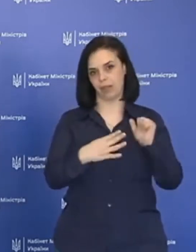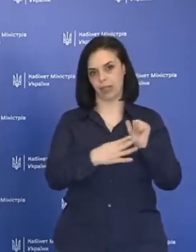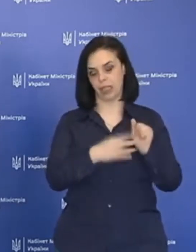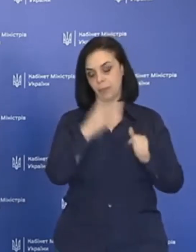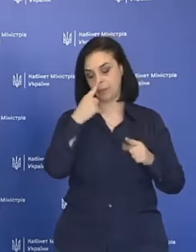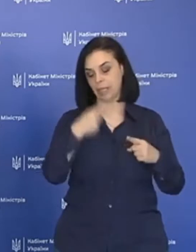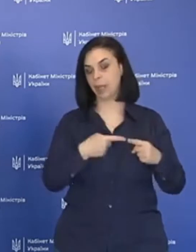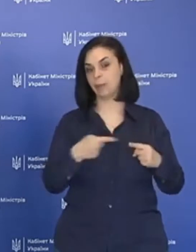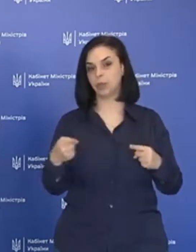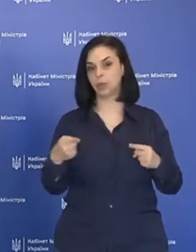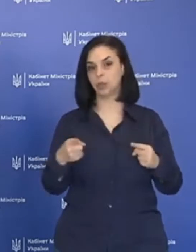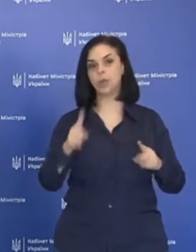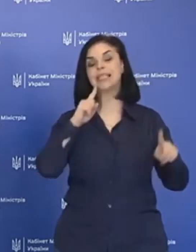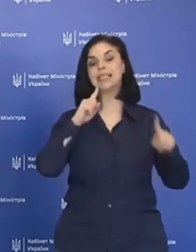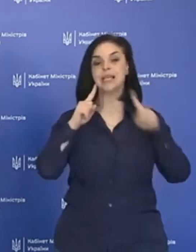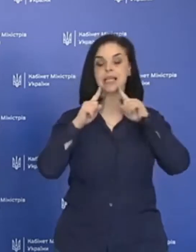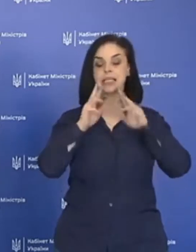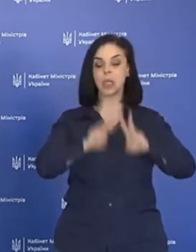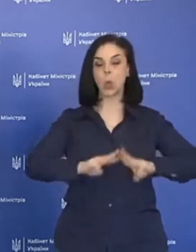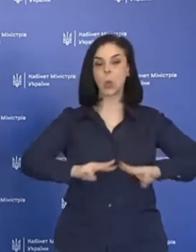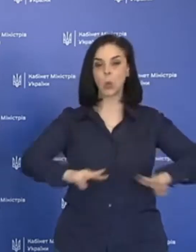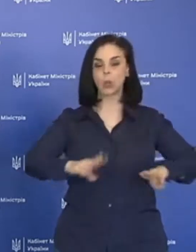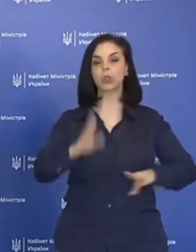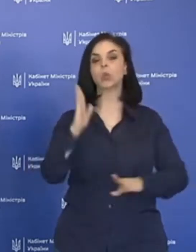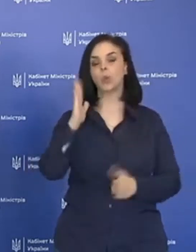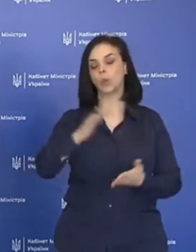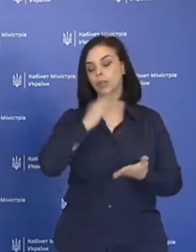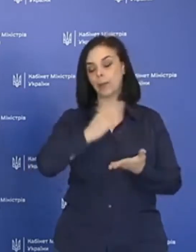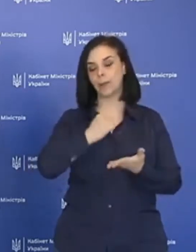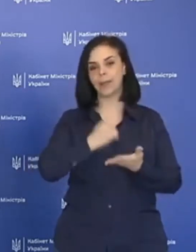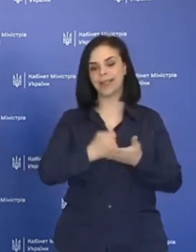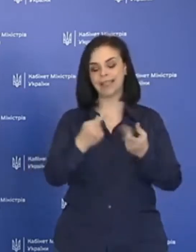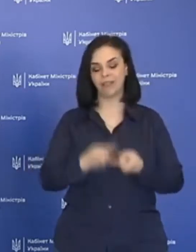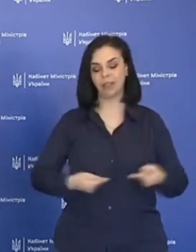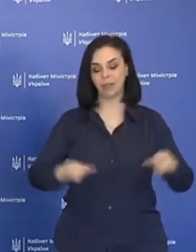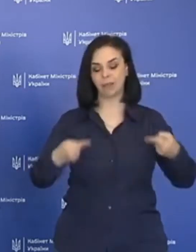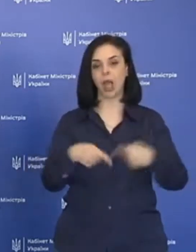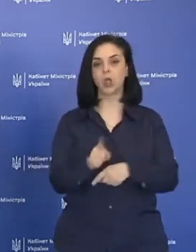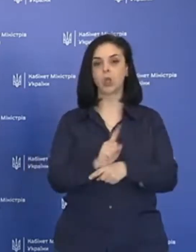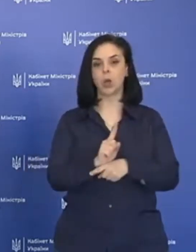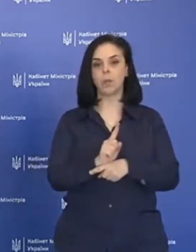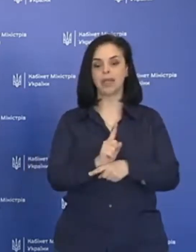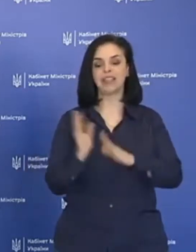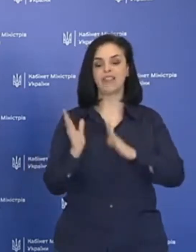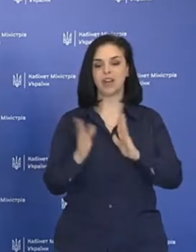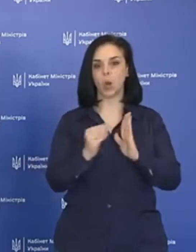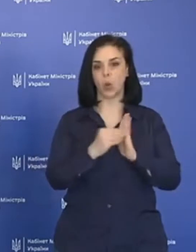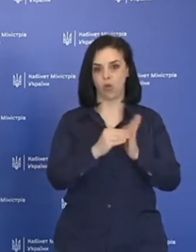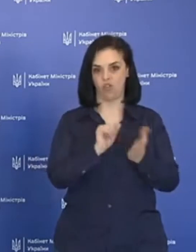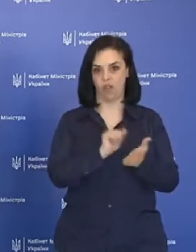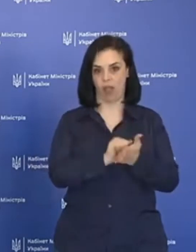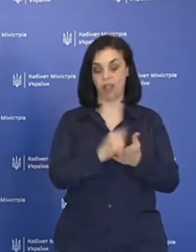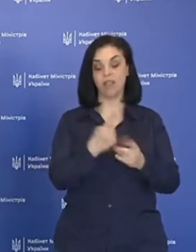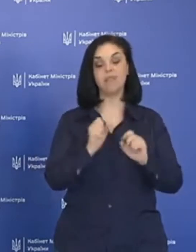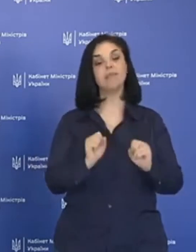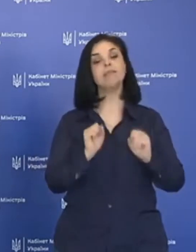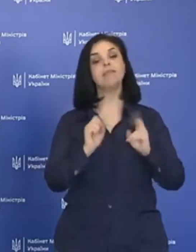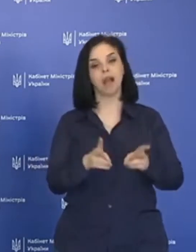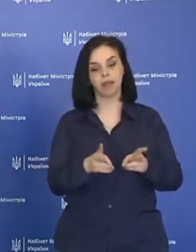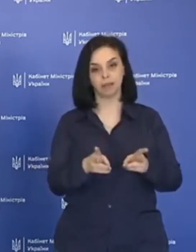На найближчому засіданні уряду буде прийнято відповідне нормативне врегулювання, в який